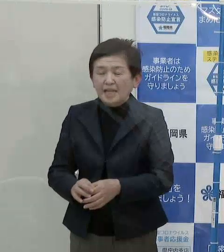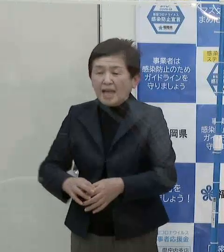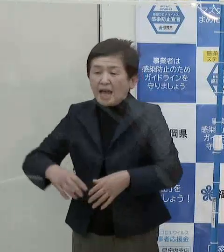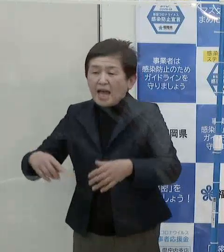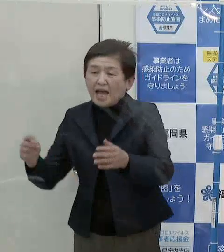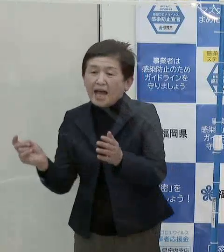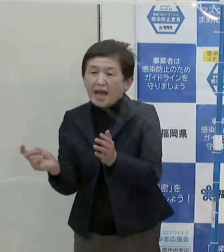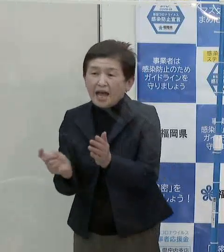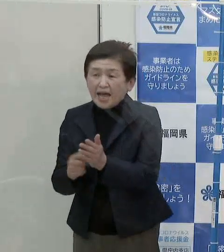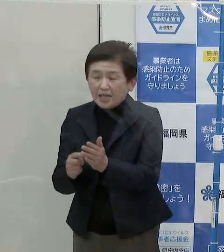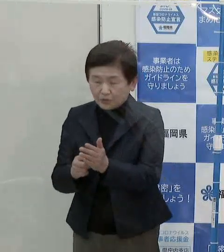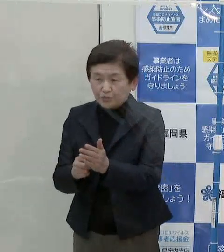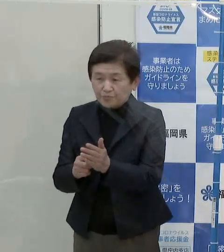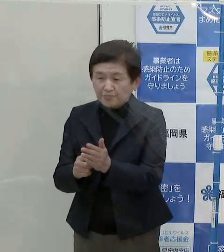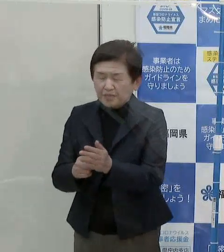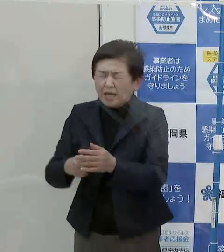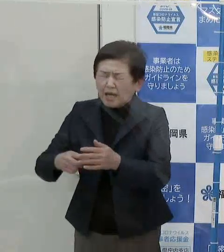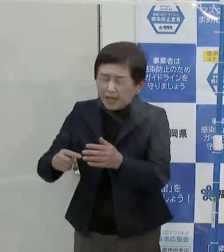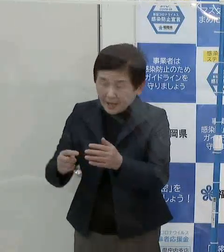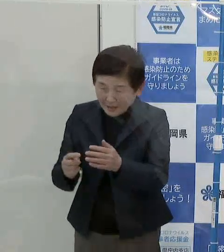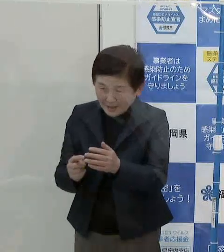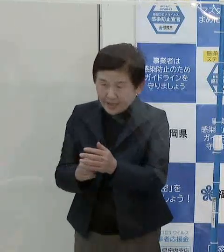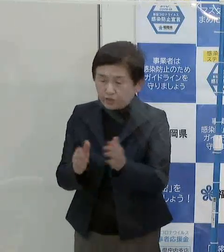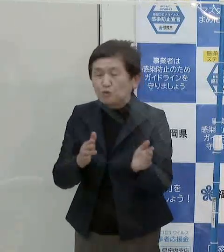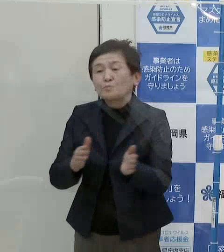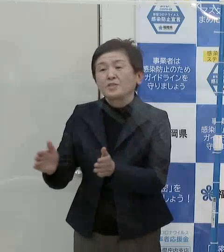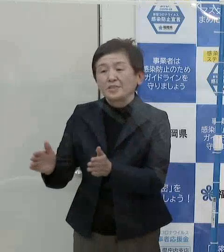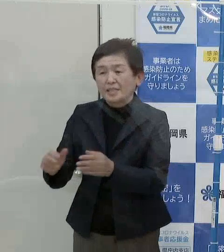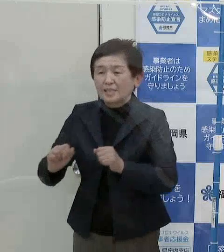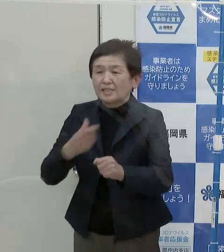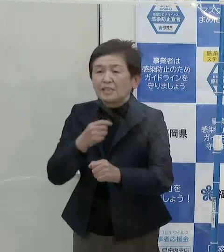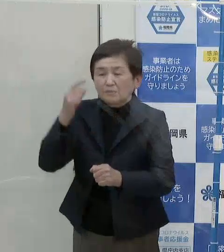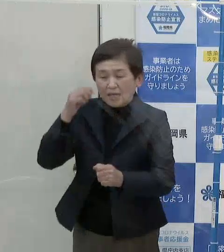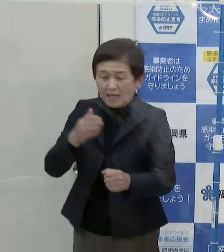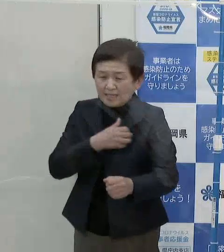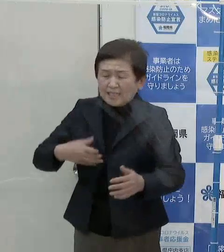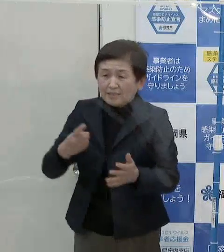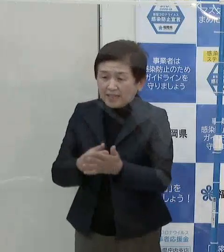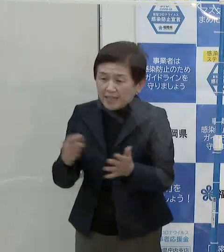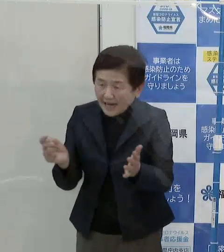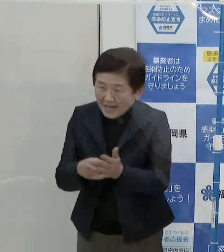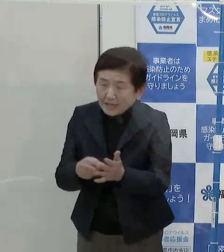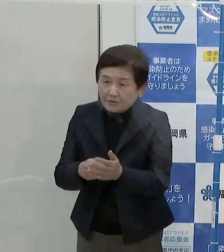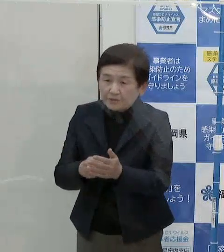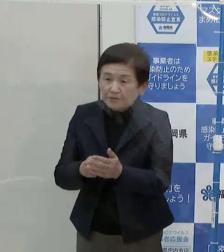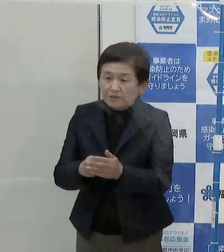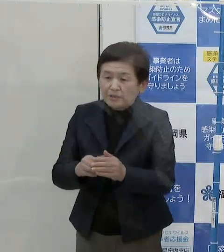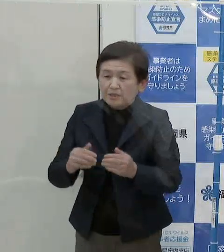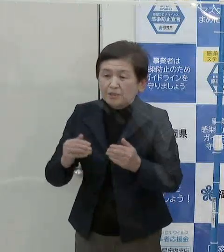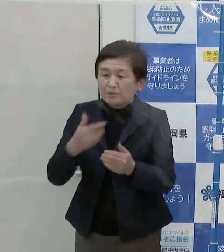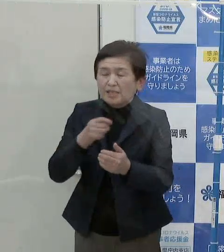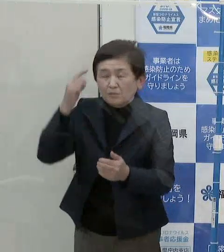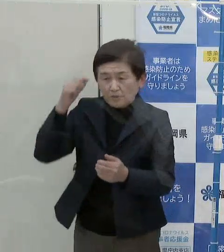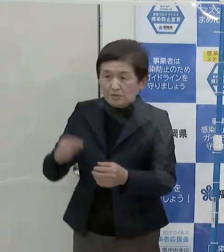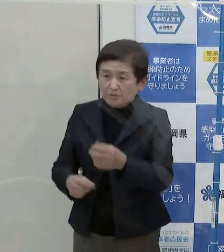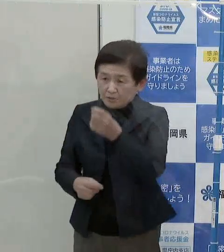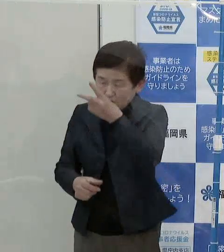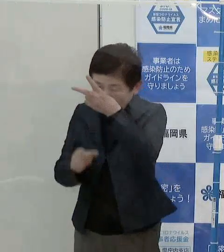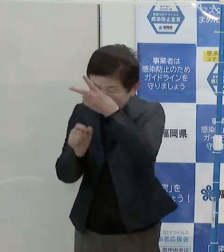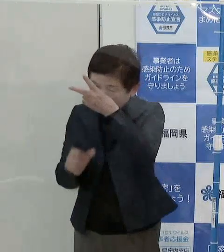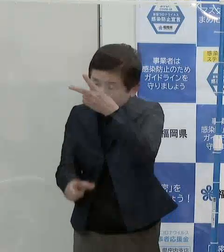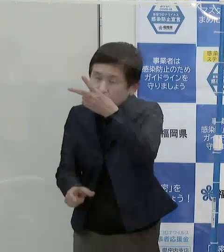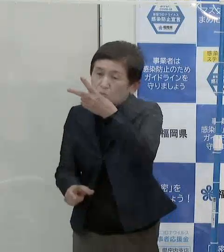最短距離といいますか、最速でもって準備してやりたいと、できるだけ早くやりたいと思っております。当然12月の